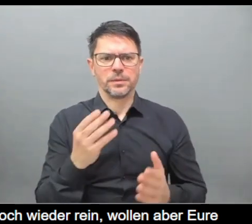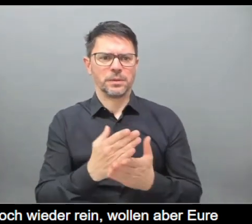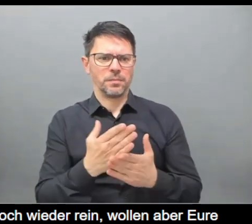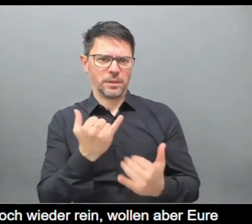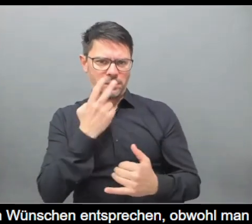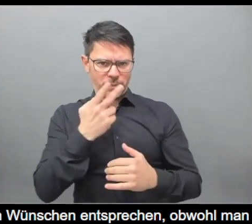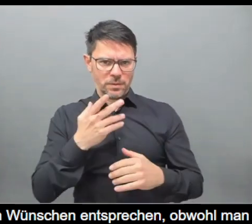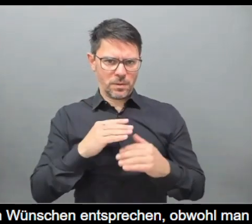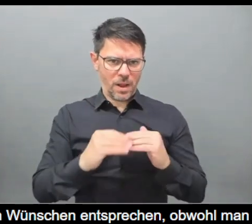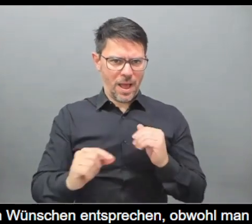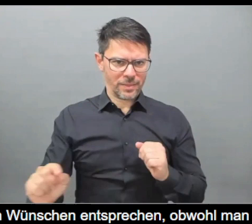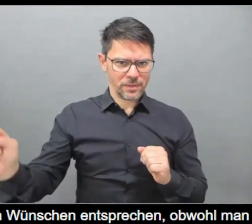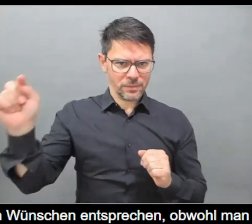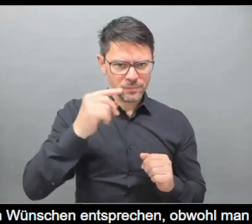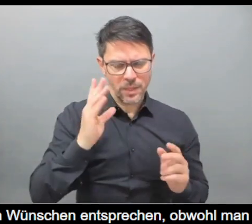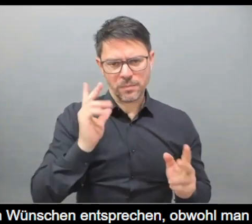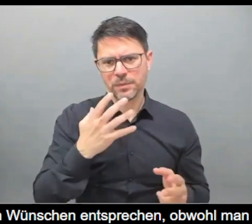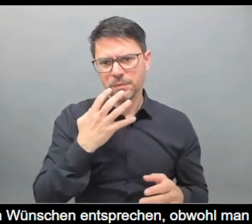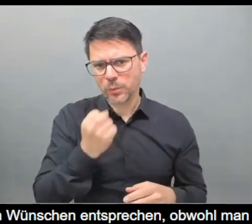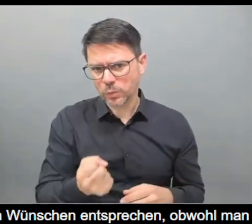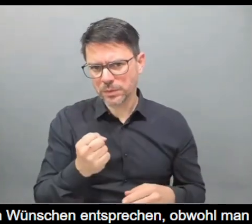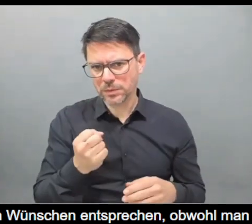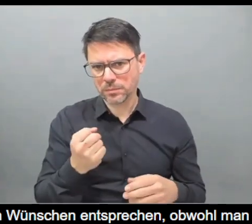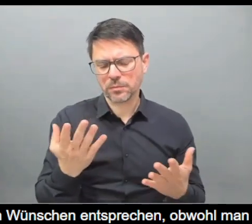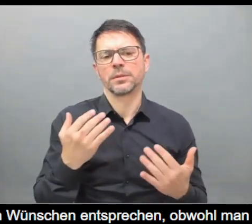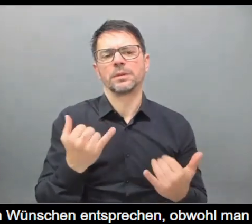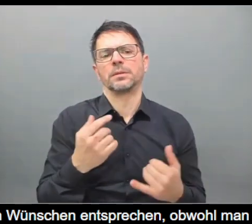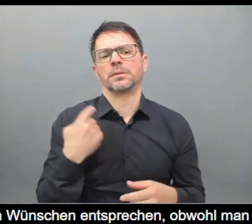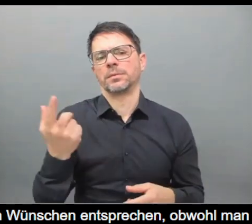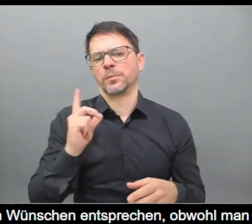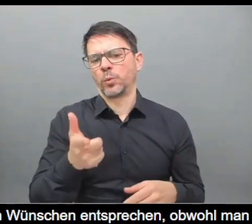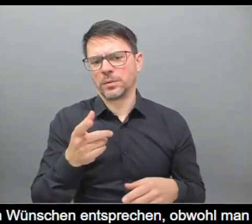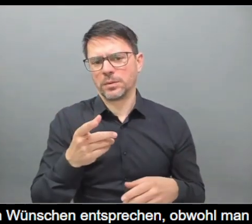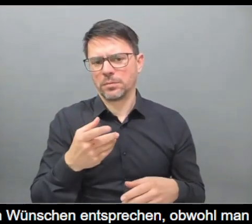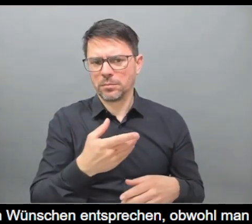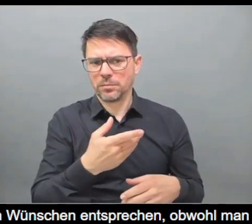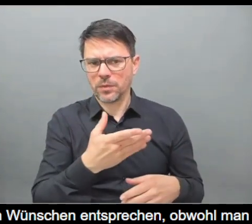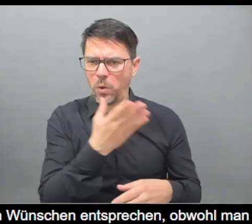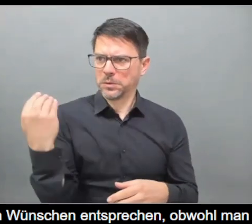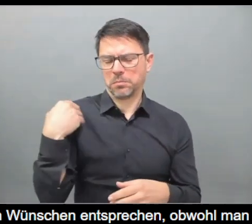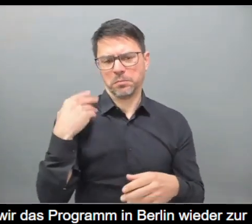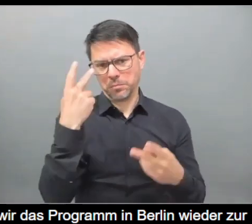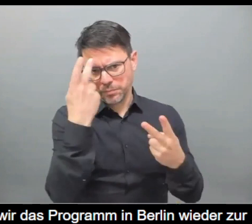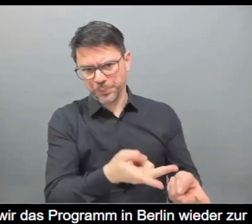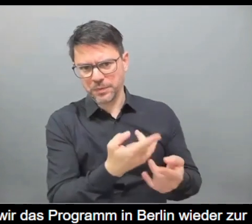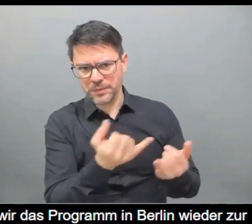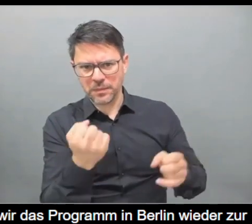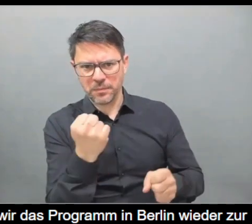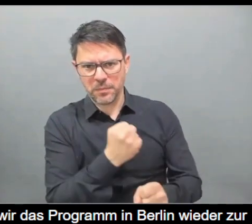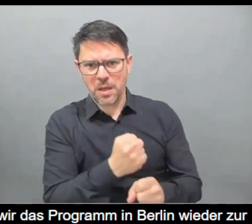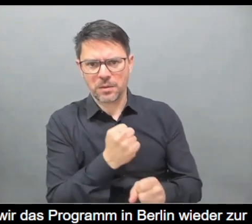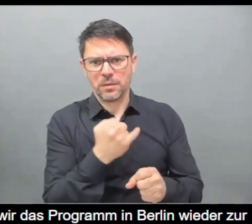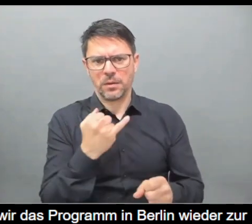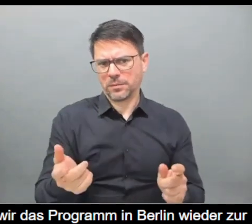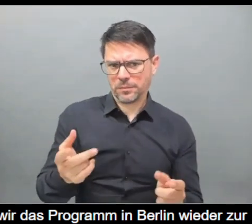in Zukunft noch besser werden. Und jetzt haben wir fast ein halbes Jahr und es ist noch kein Cent geflossen und wir wissen nicht, wann überhaupt. Also